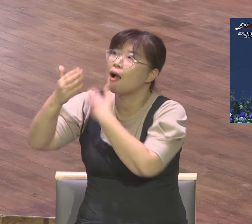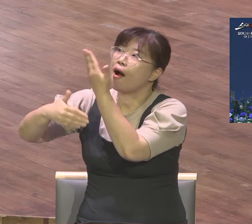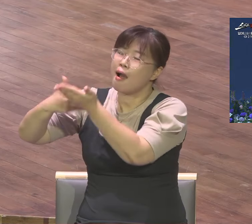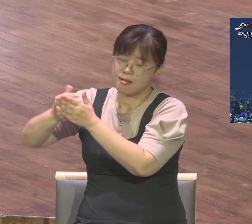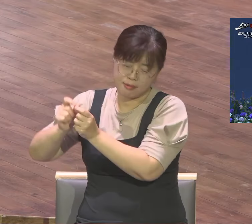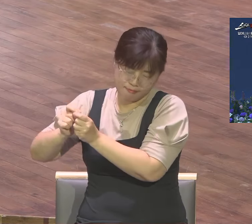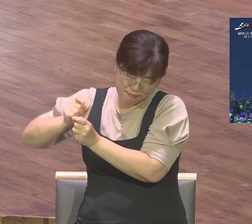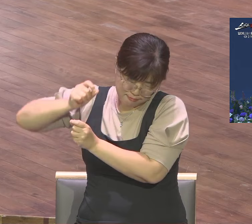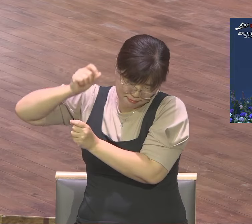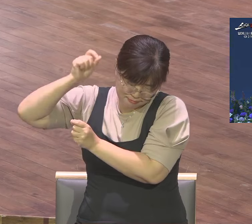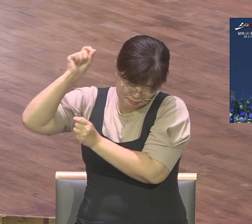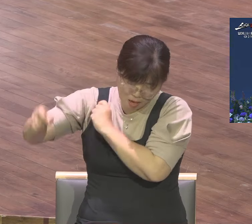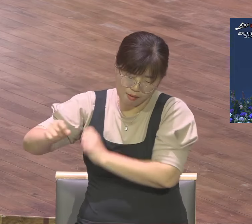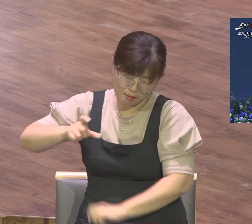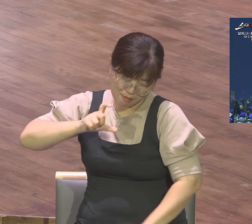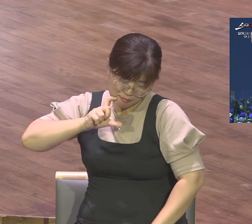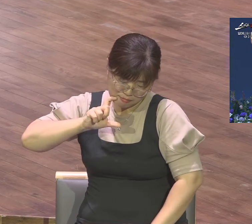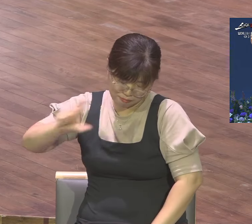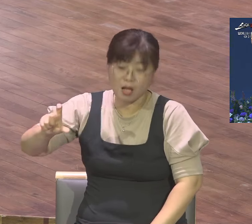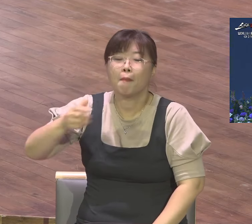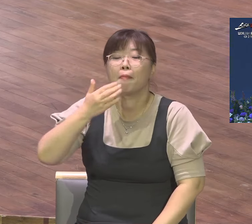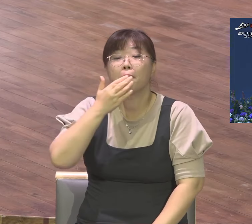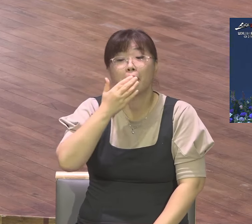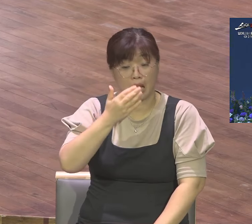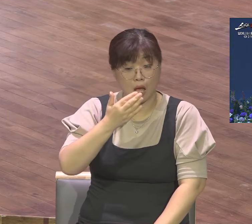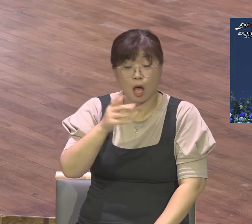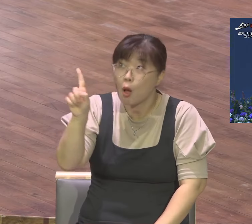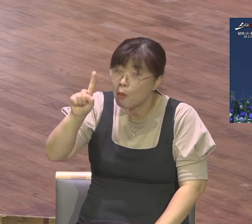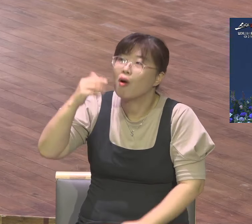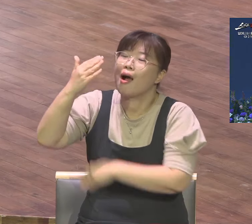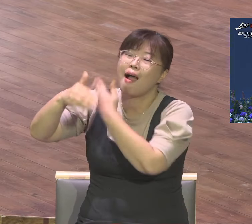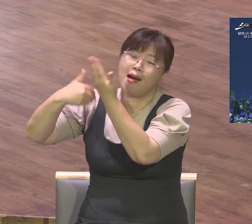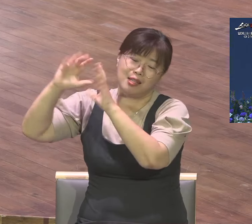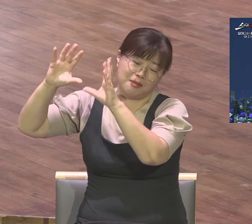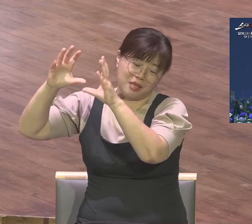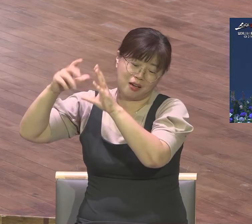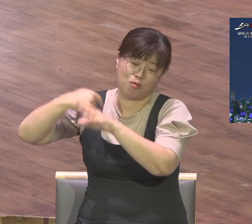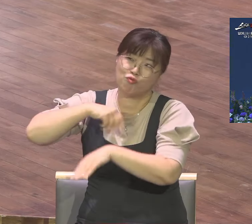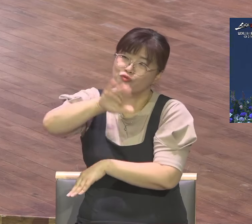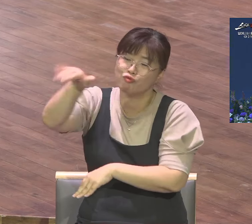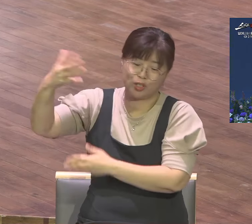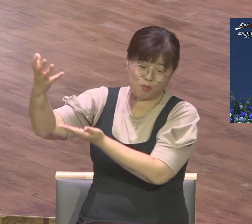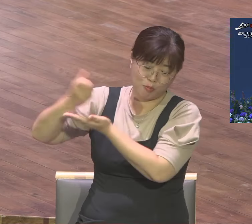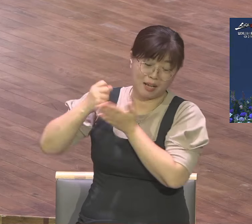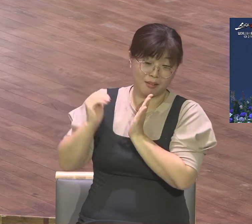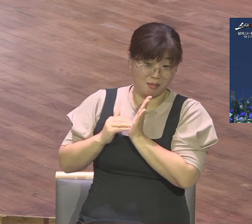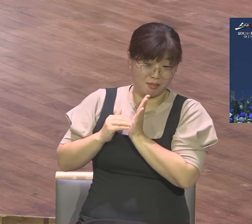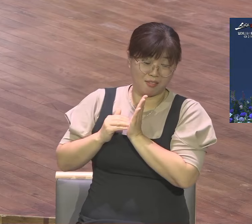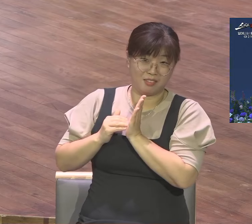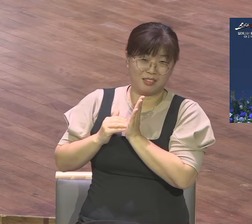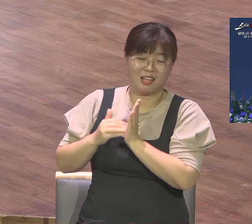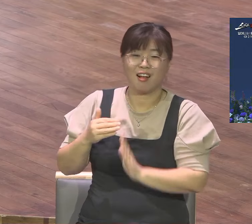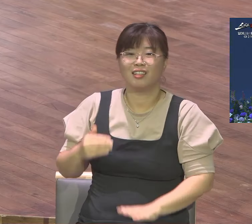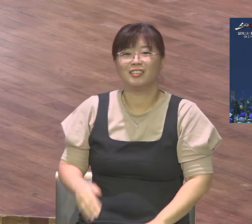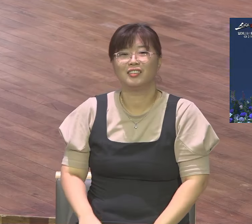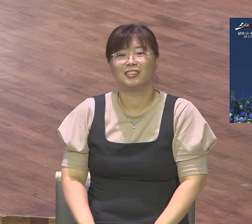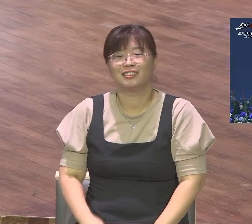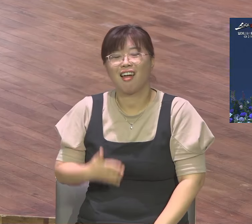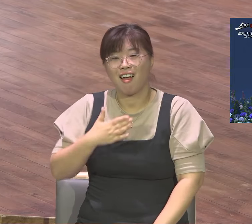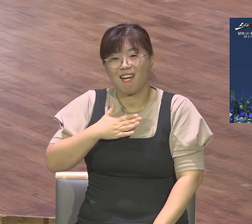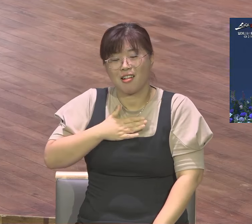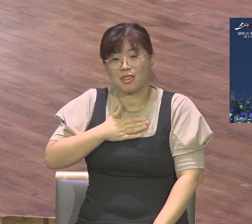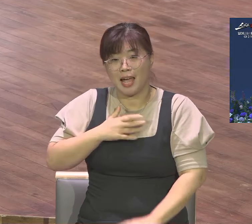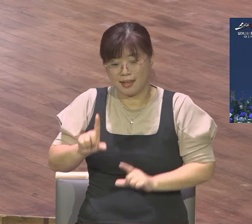영원한 기업. 하나님의 나라. 아멘. 영원한 작품. 이 작품이야 작품. 내 사는 게